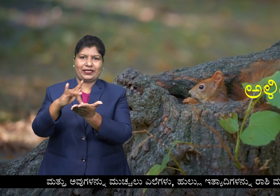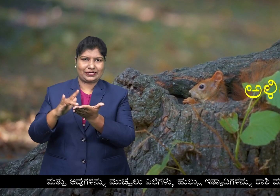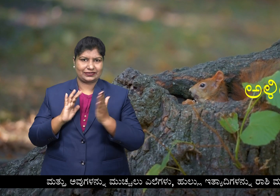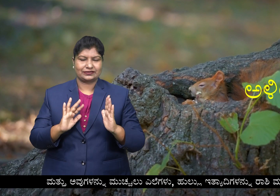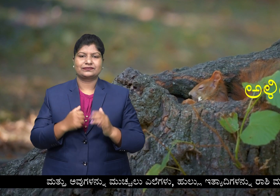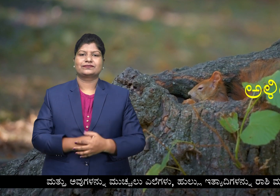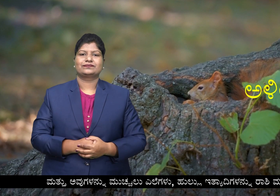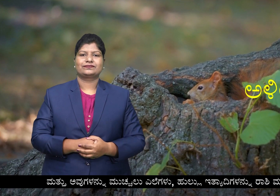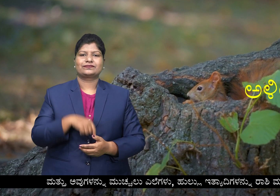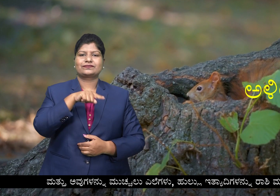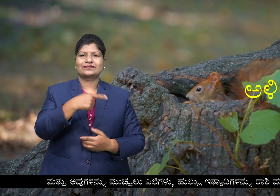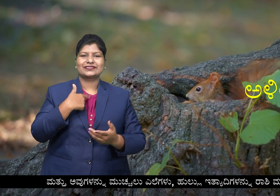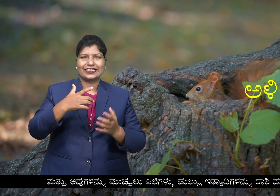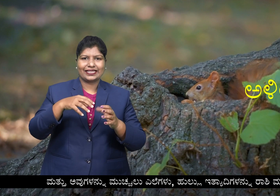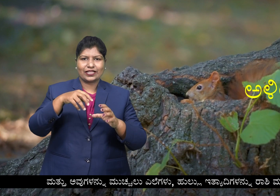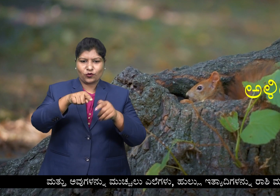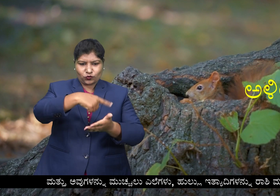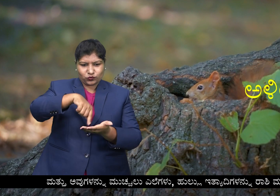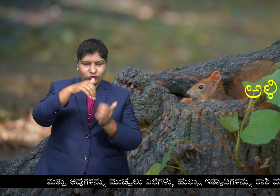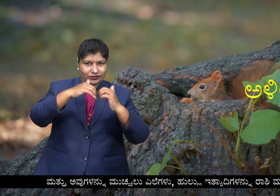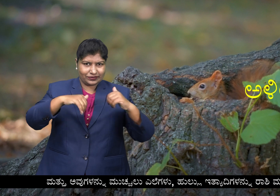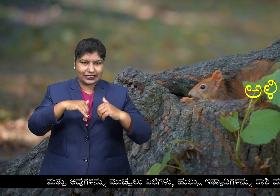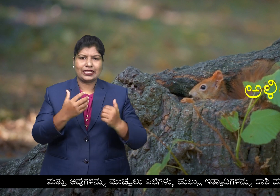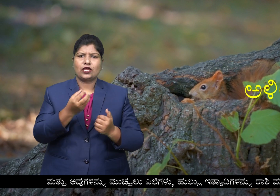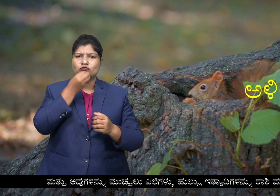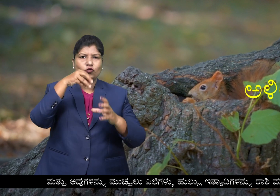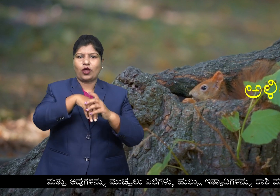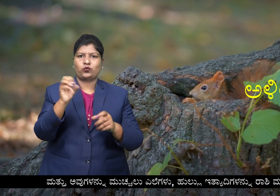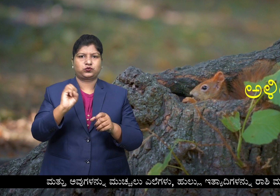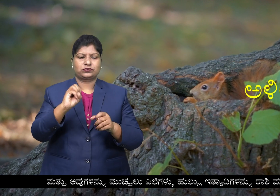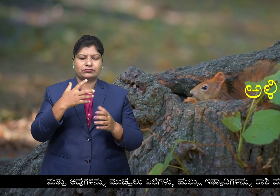ಮತ್ತು ಅವುಗಳನ್ನ ಮುಚ್ಚಲು ಎಲೆಗಳು, ಹುಲ್ಲು ಇತ್ಯಾದಿ ರಾಶಿ ಮಾಡುತ್ತವೆ.